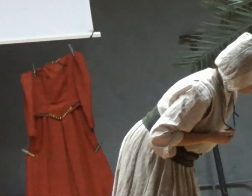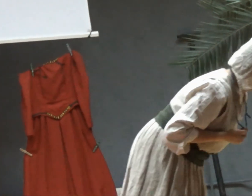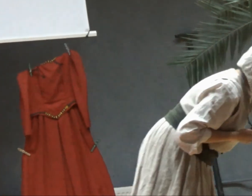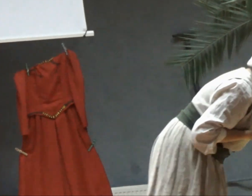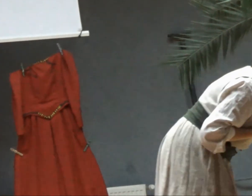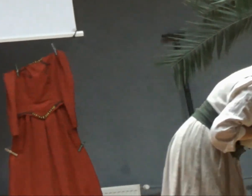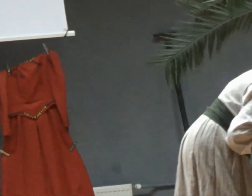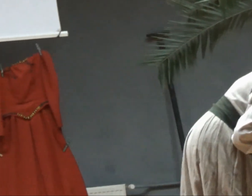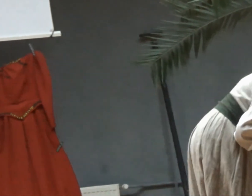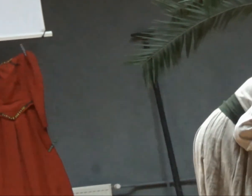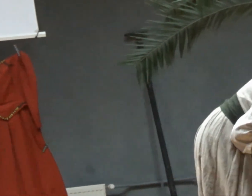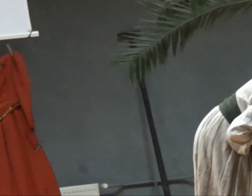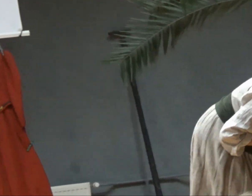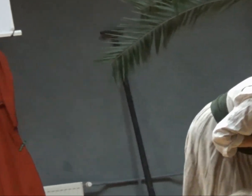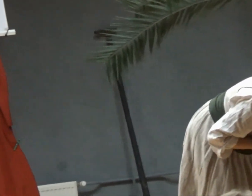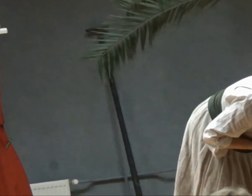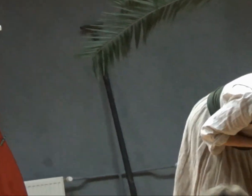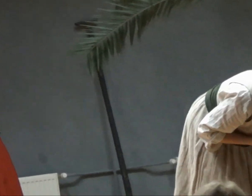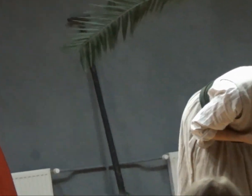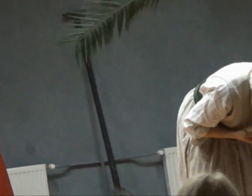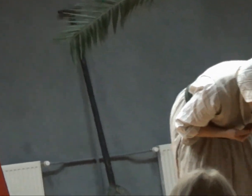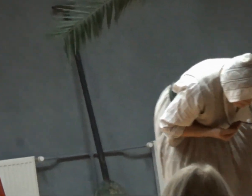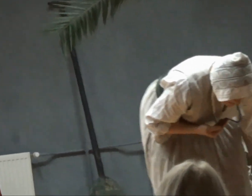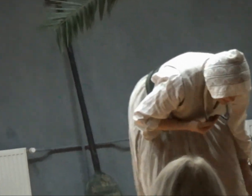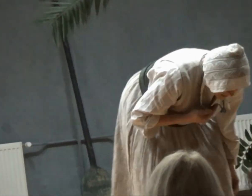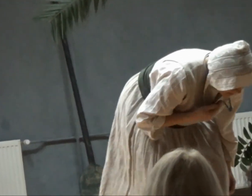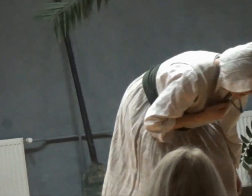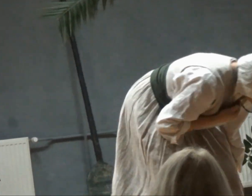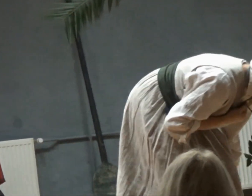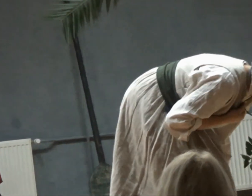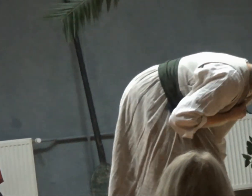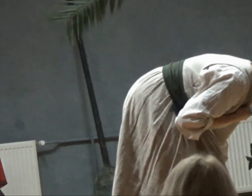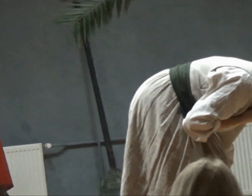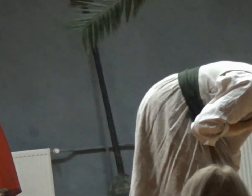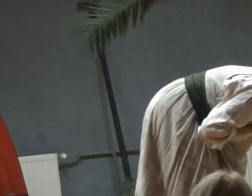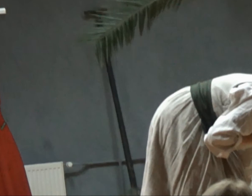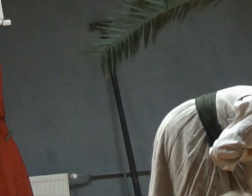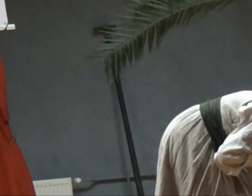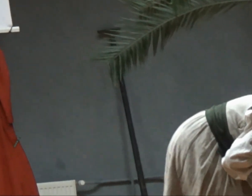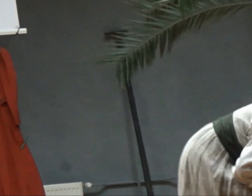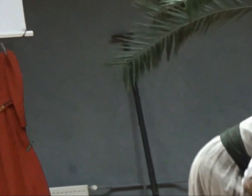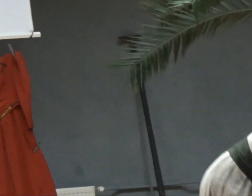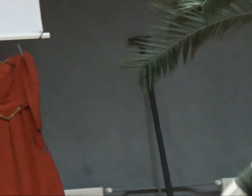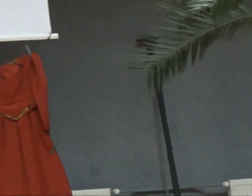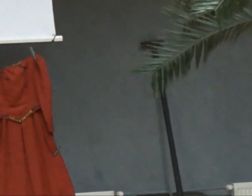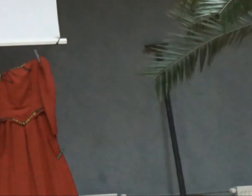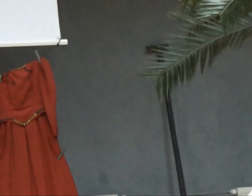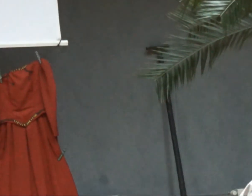žalčiuko. Žalčiuk, žalčiuk, pieno naktį, vaikai nematė žalčiuko.